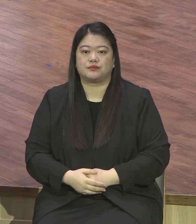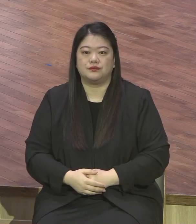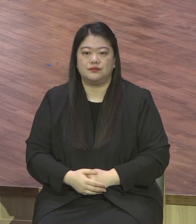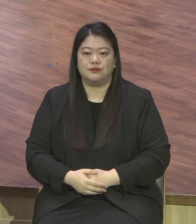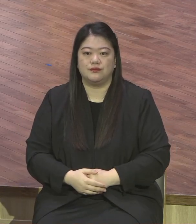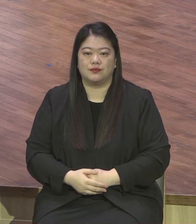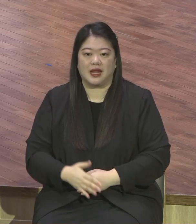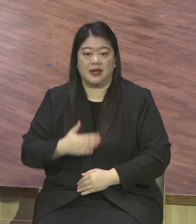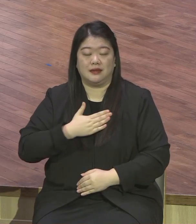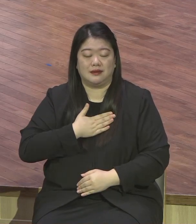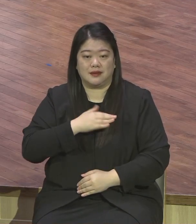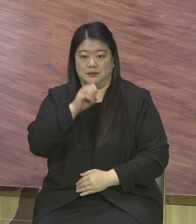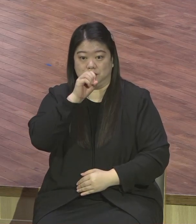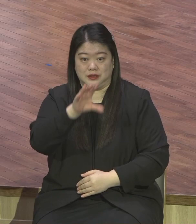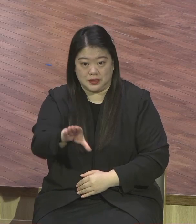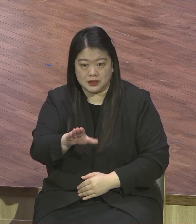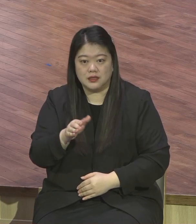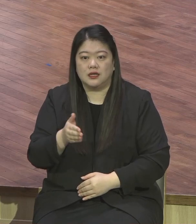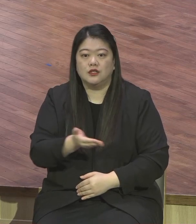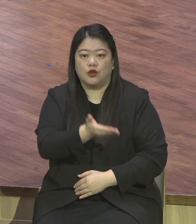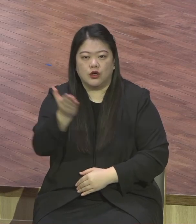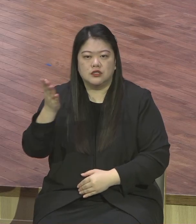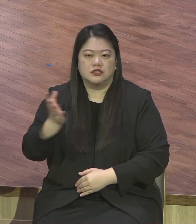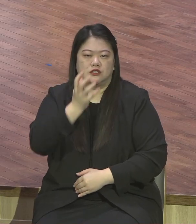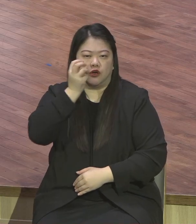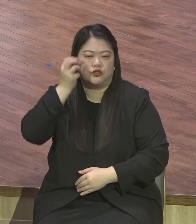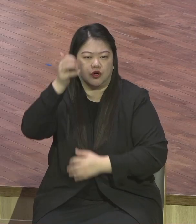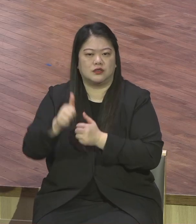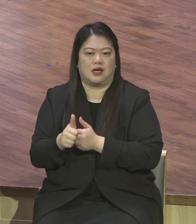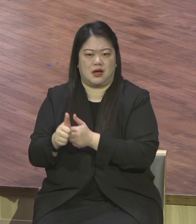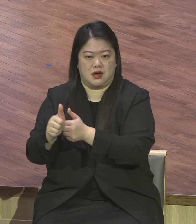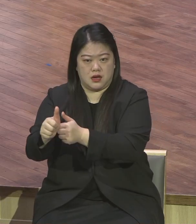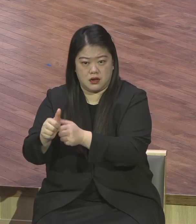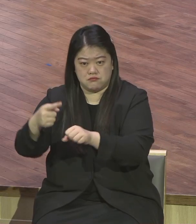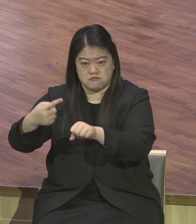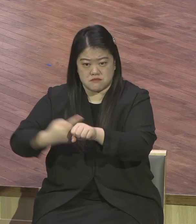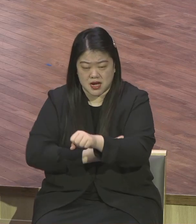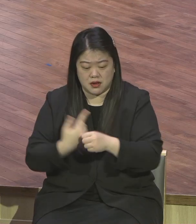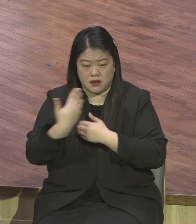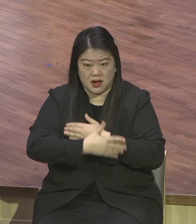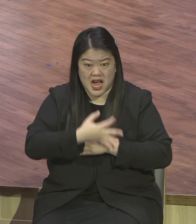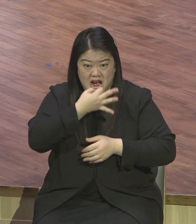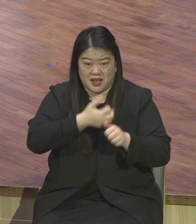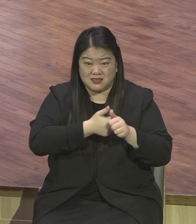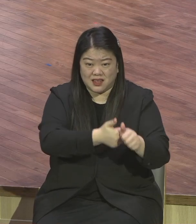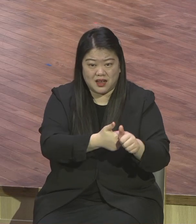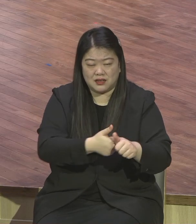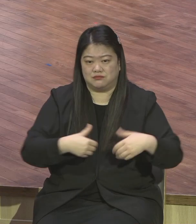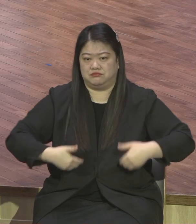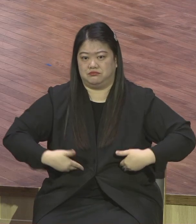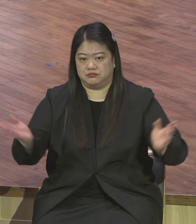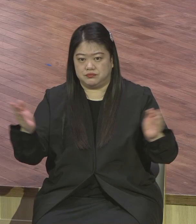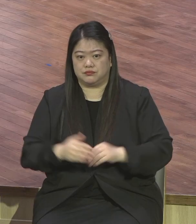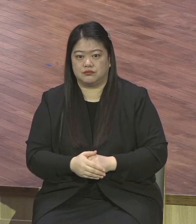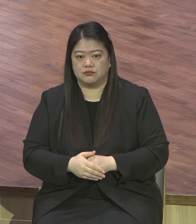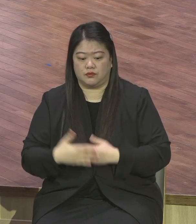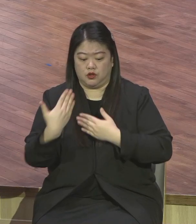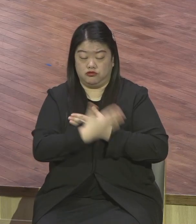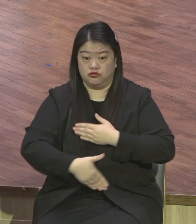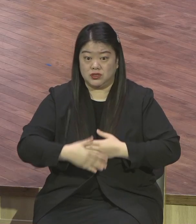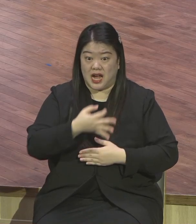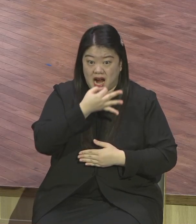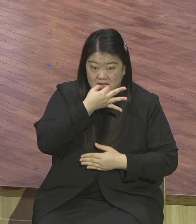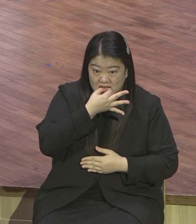내가 이르노니 너희는 성령을 따라 행하라. 그리하면 육체의 욕심을 이루지 아니하리라. 육체의 소욕은